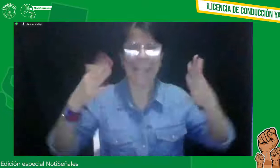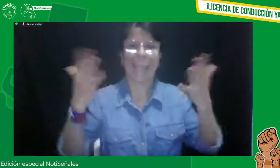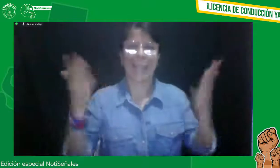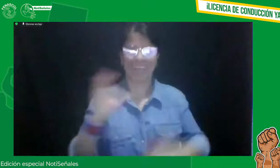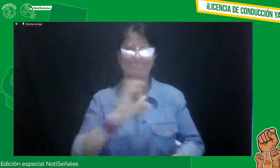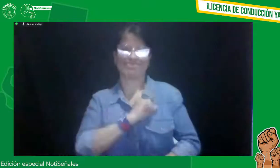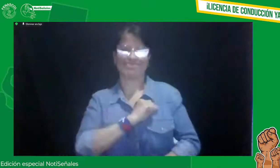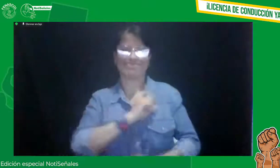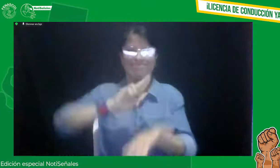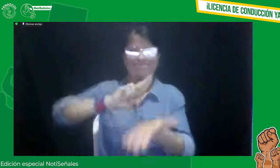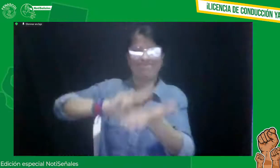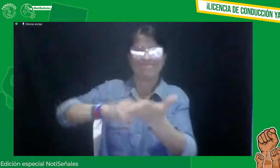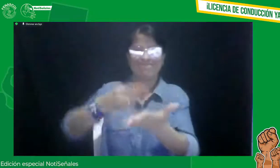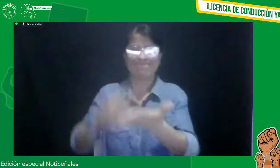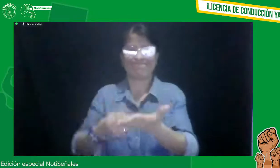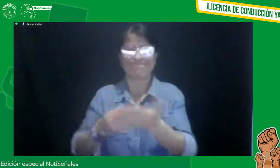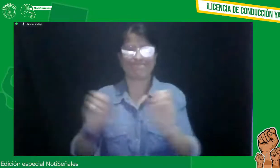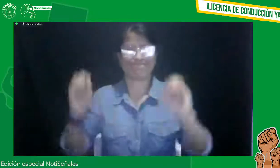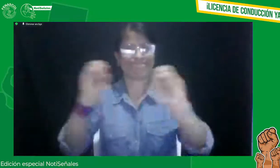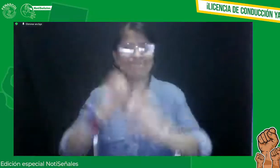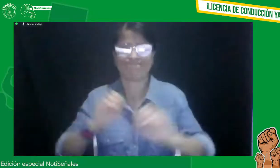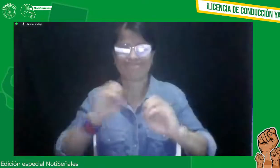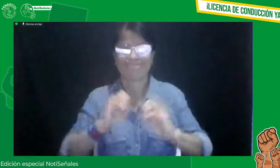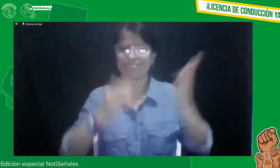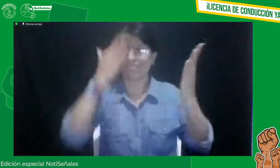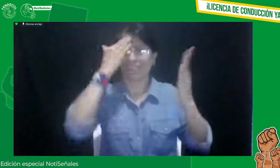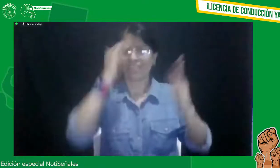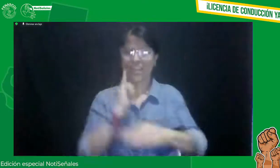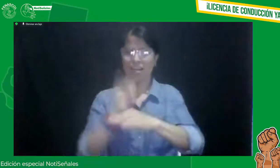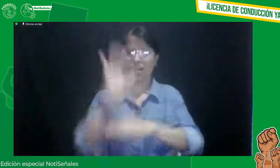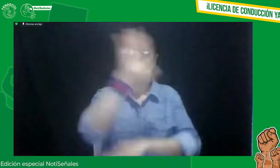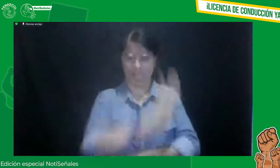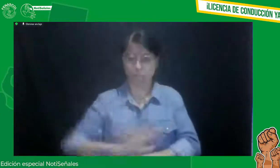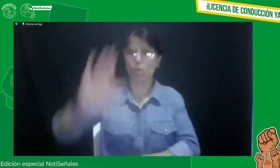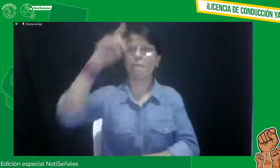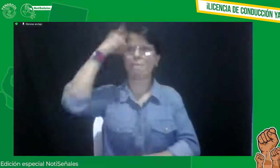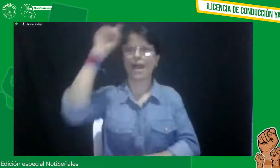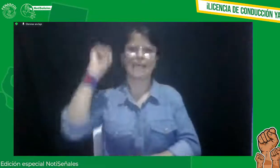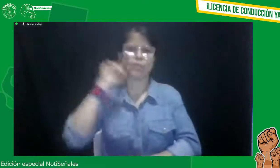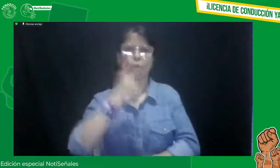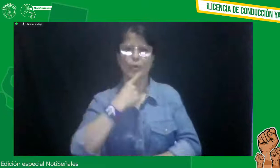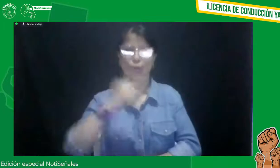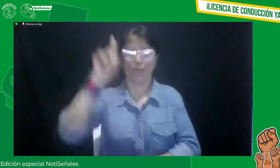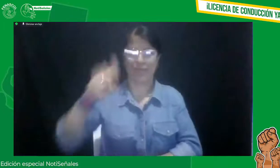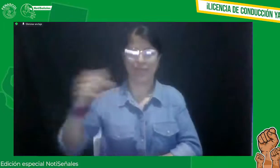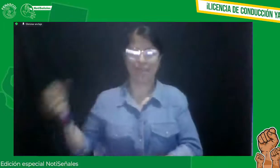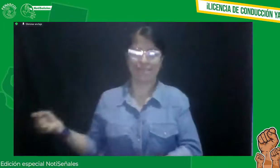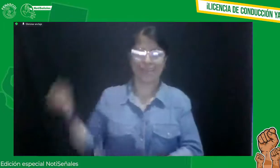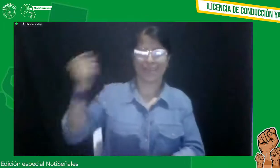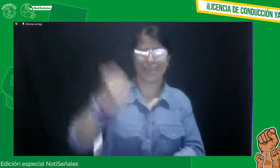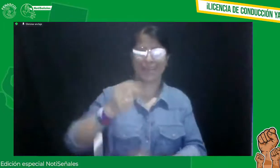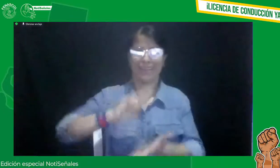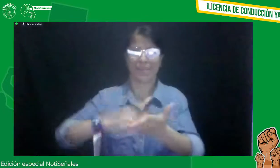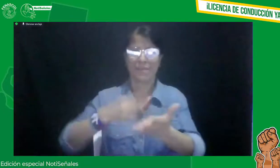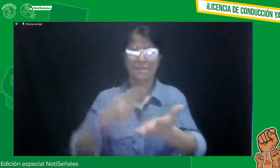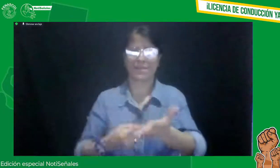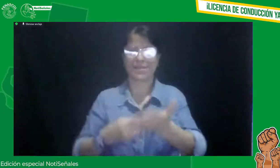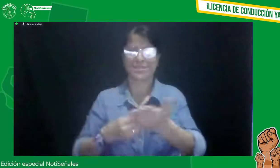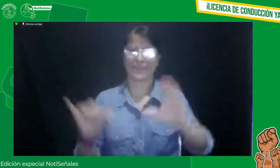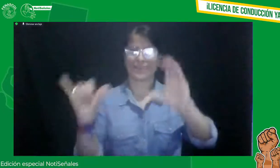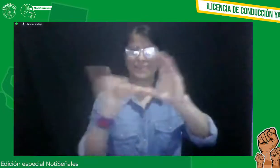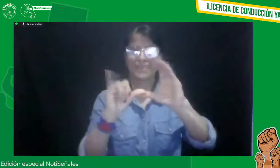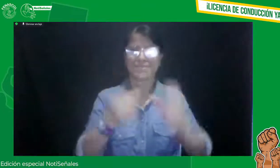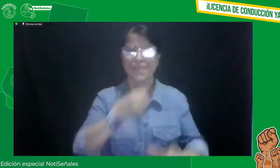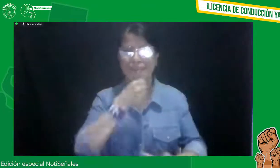particular. Ahora, en cuanto a la información que se dio desde City TV, esta noticia es una lástima que no cuenten con el recuadro